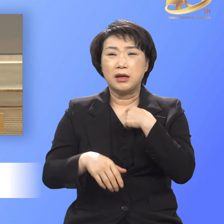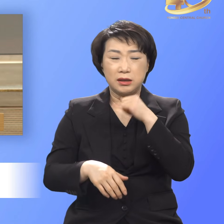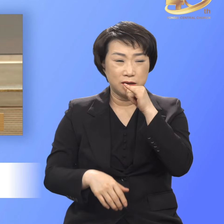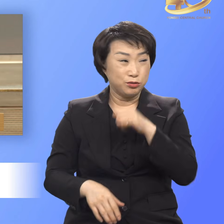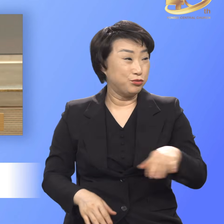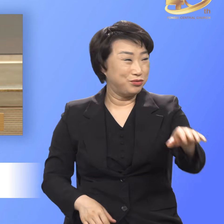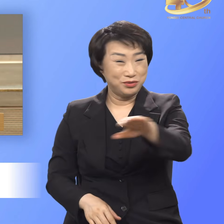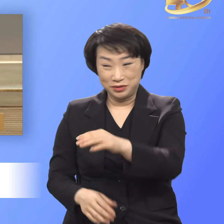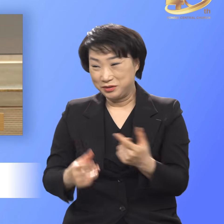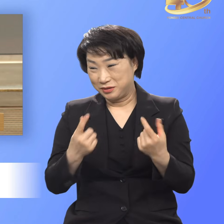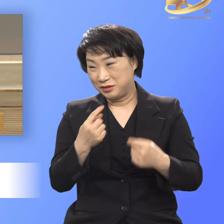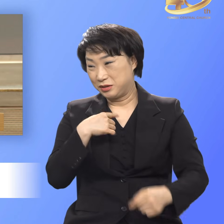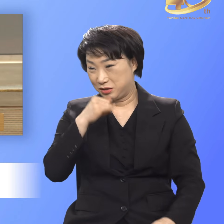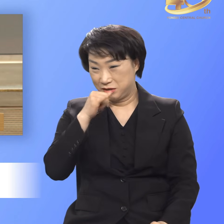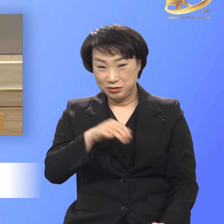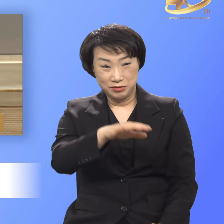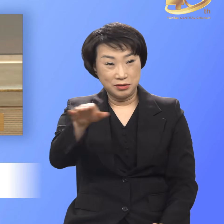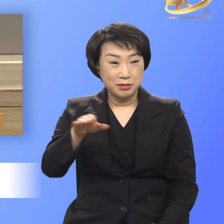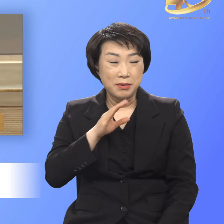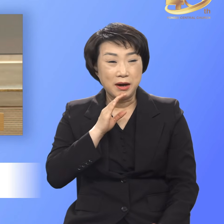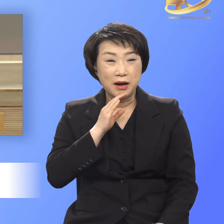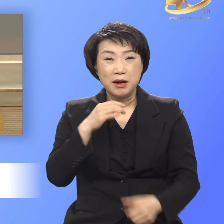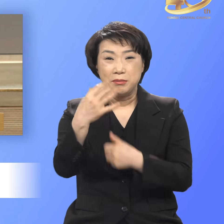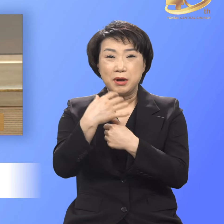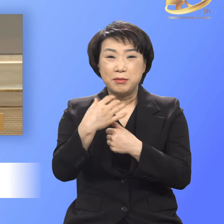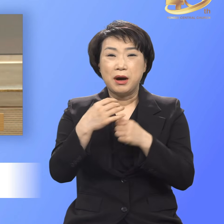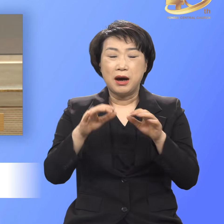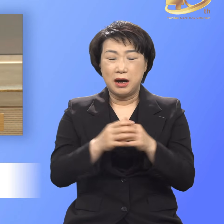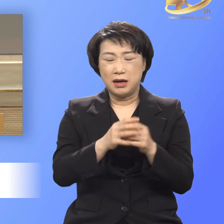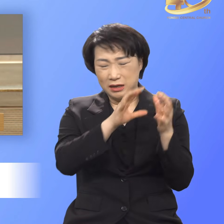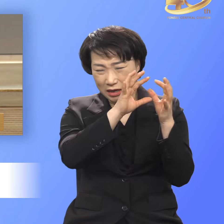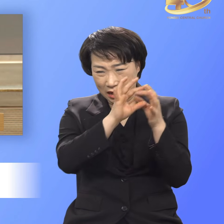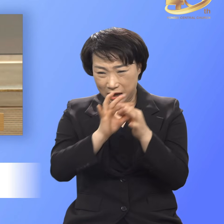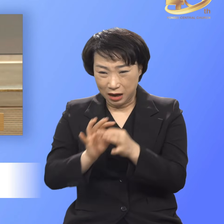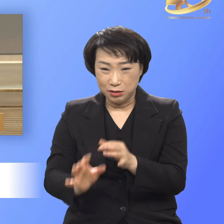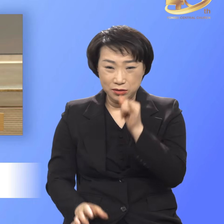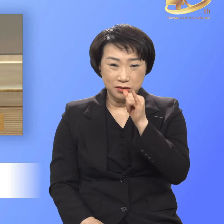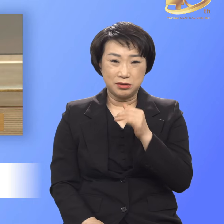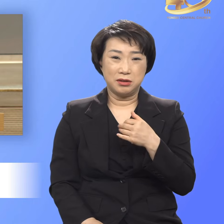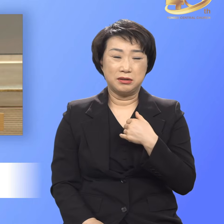같이 받았으니까요. 그런 핍박이 점초 이렇게